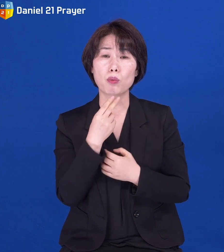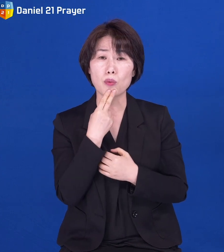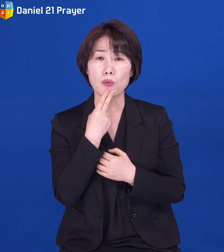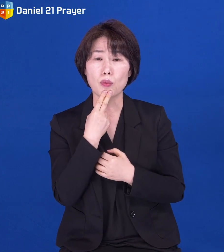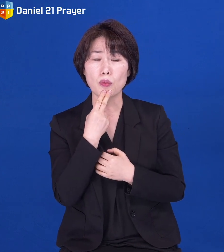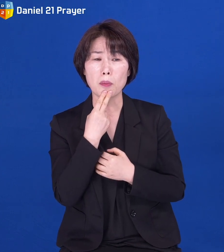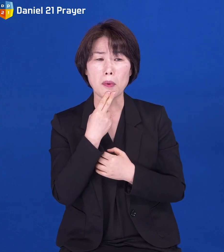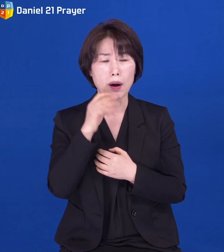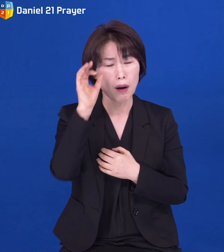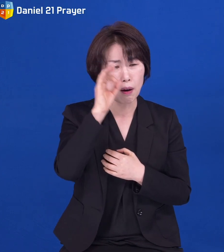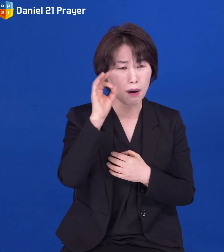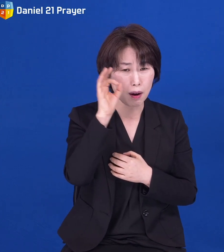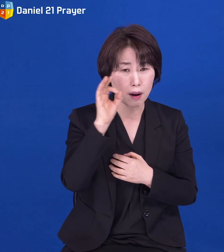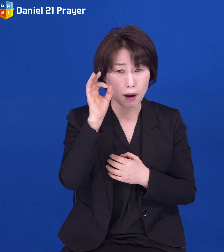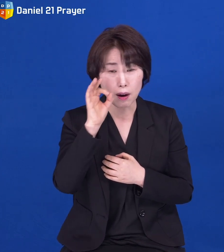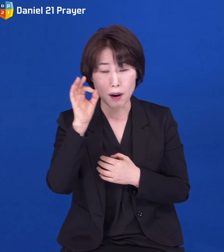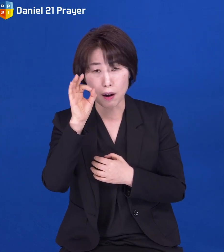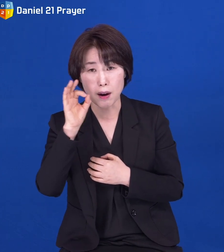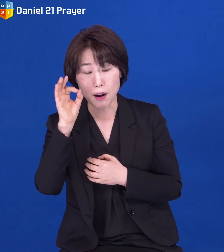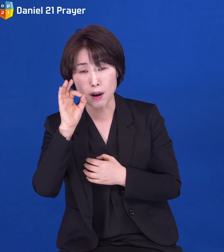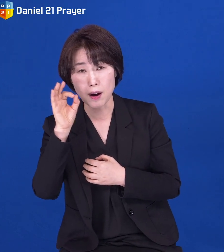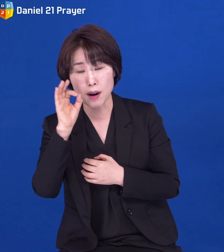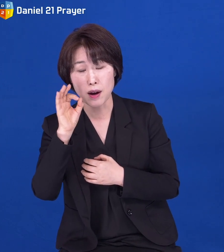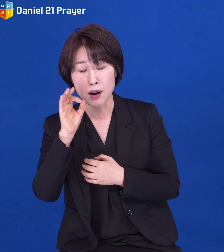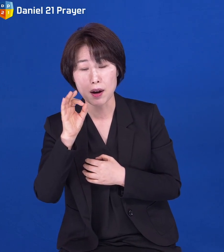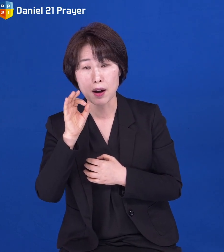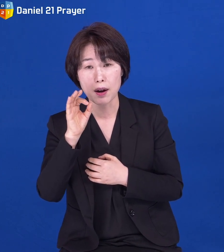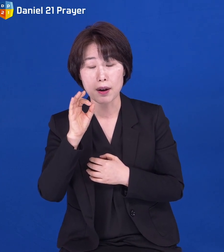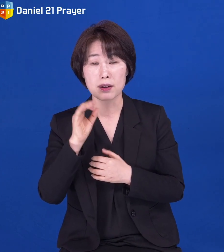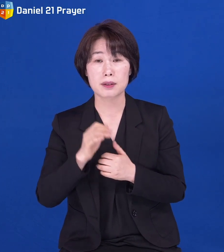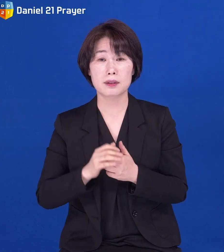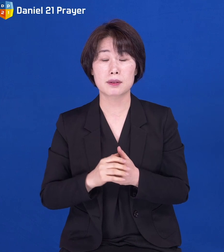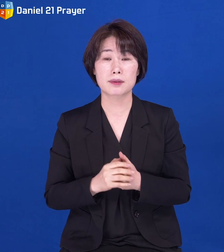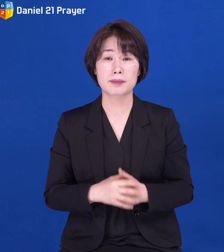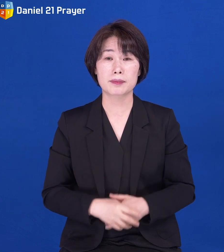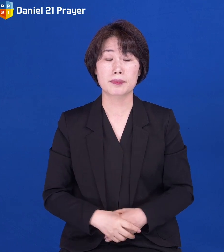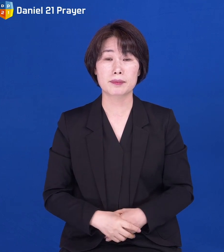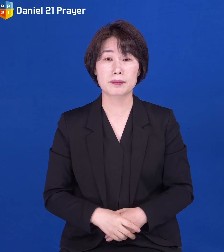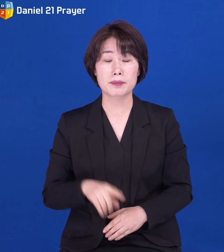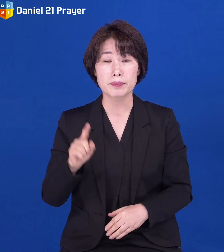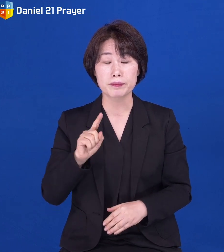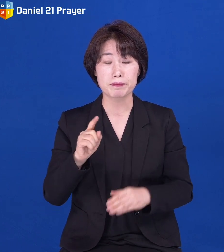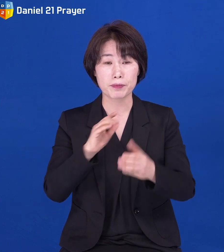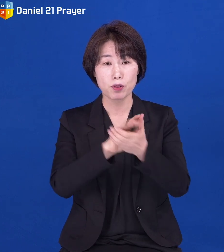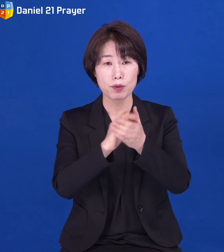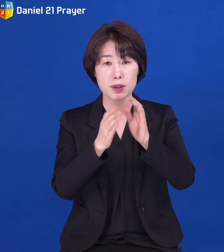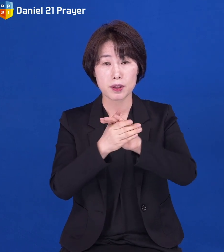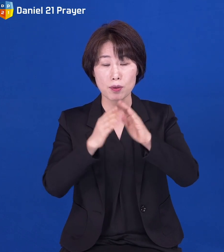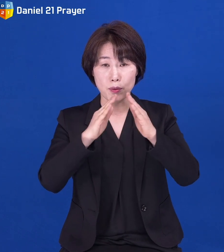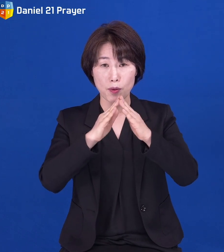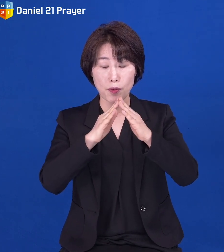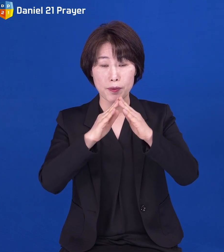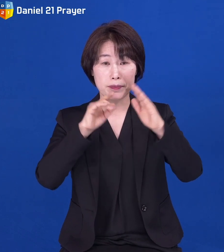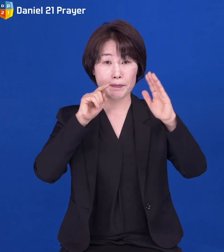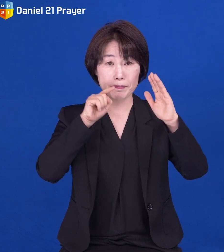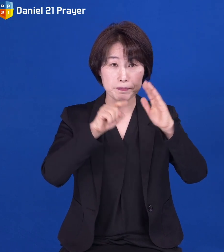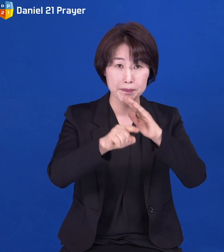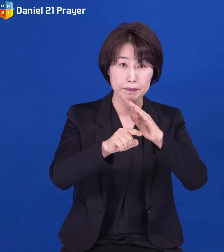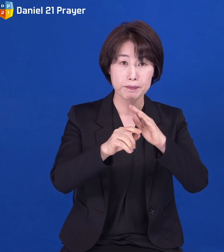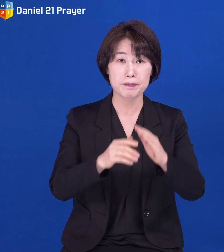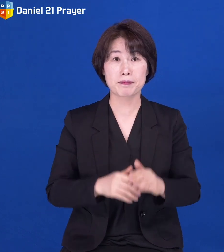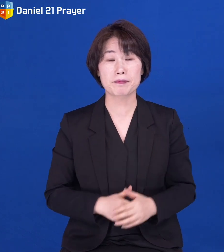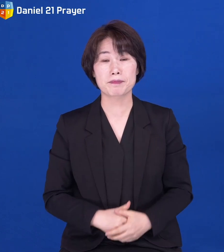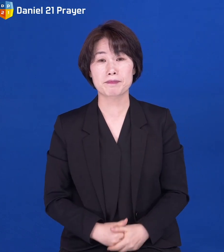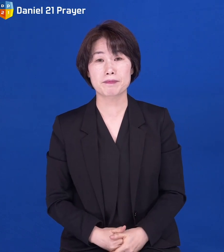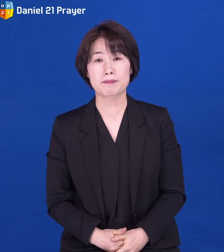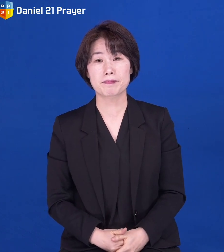백방 막 찾아다니다가 어떤 원을 찾아갔는데 거기 있는 그 원생 애들이 이제 조금 수준이 있으니까